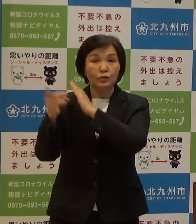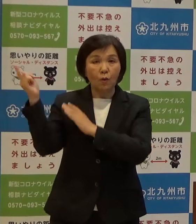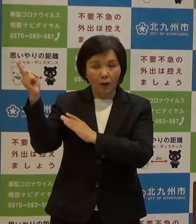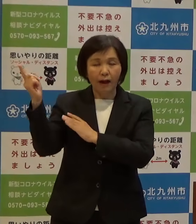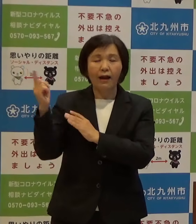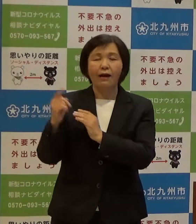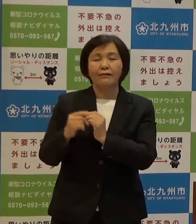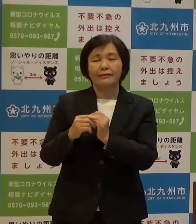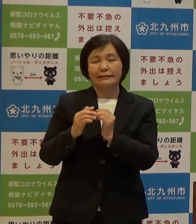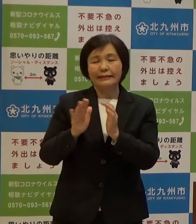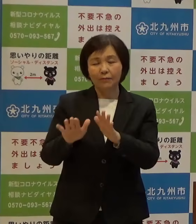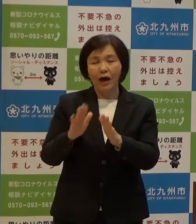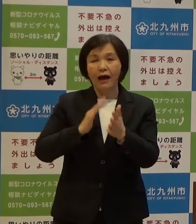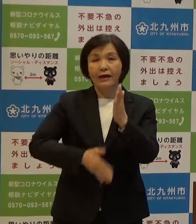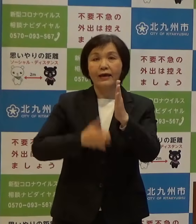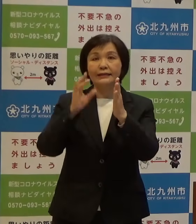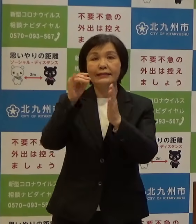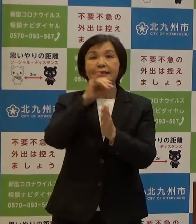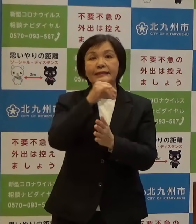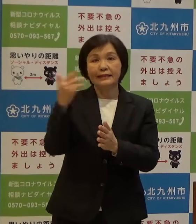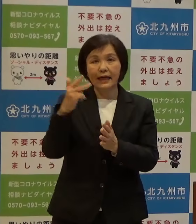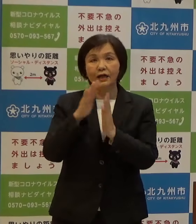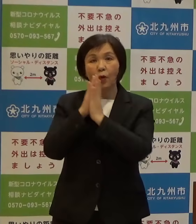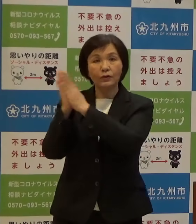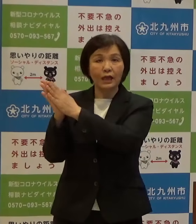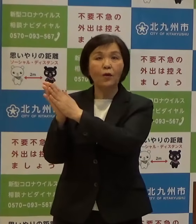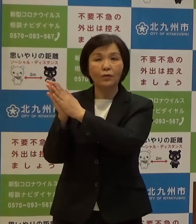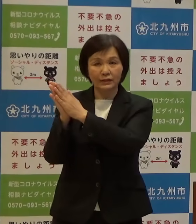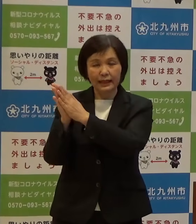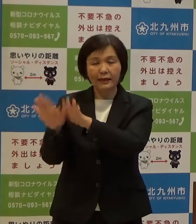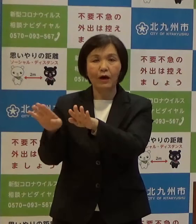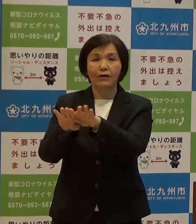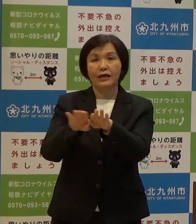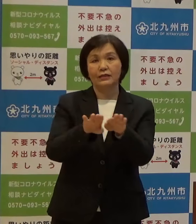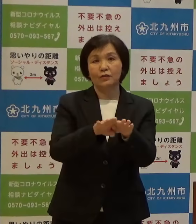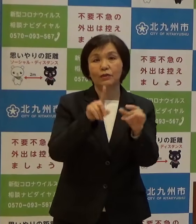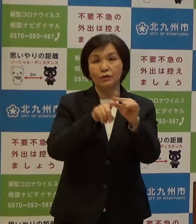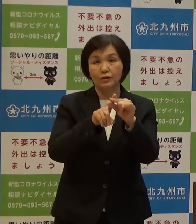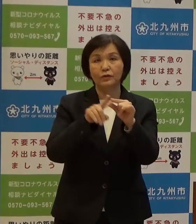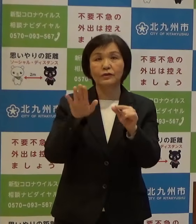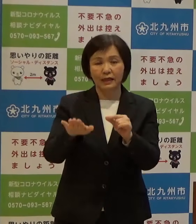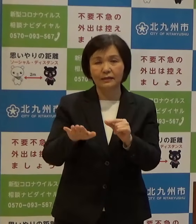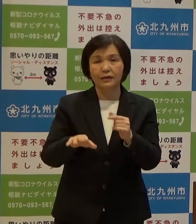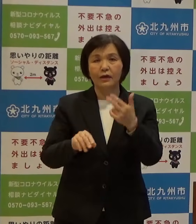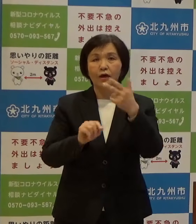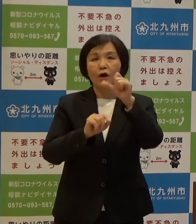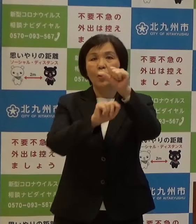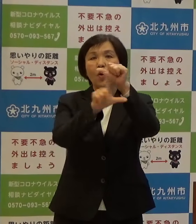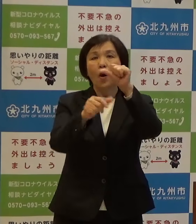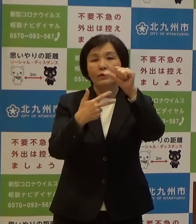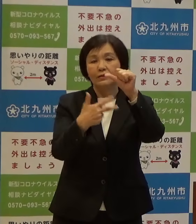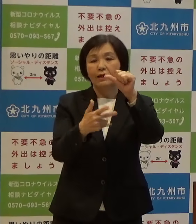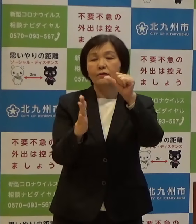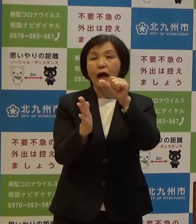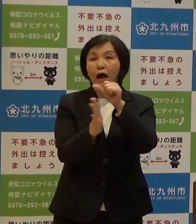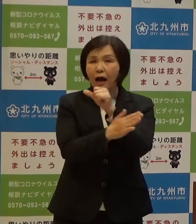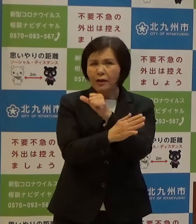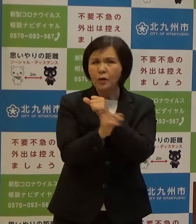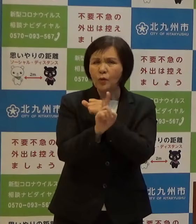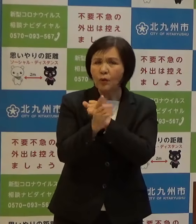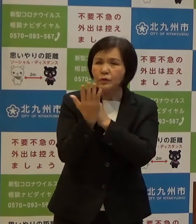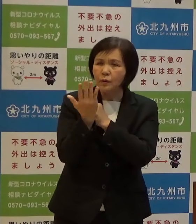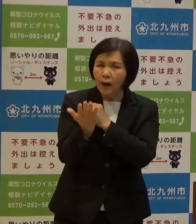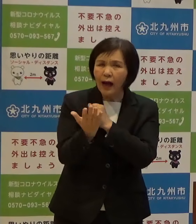要請をして今日に至っております。ただ5月7日以降どうするのかというのがまだわからない